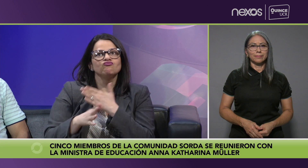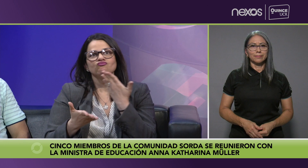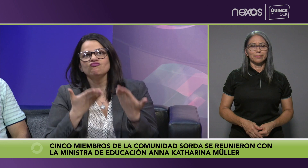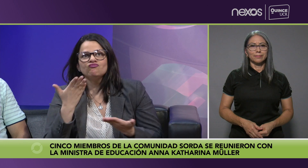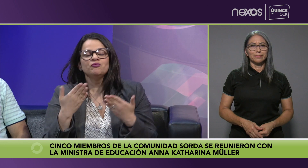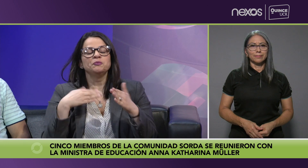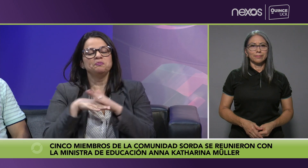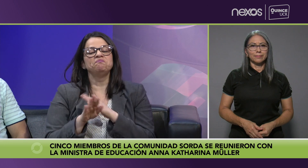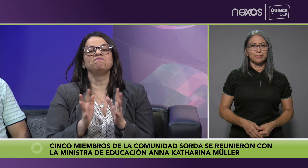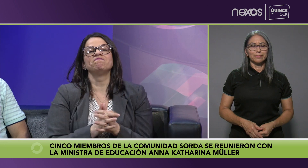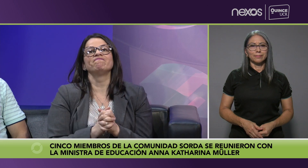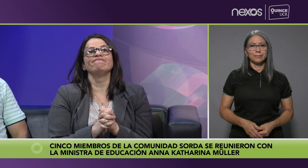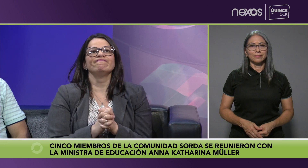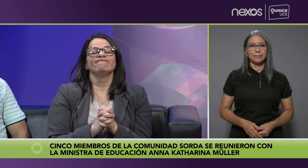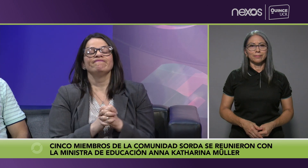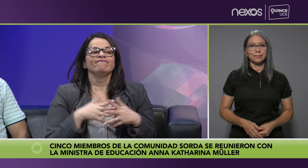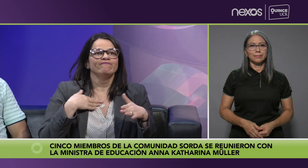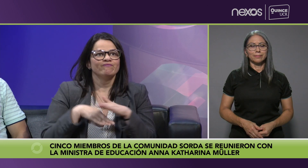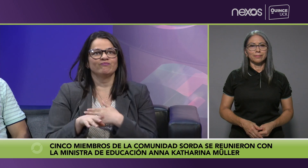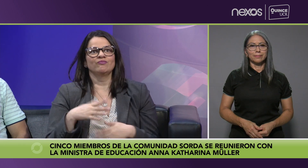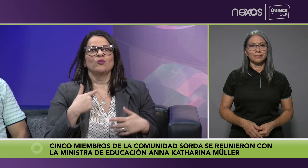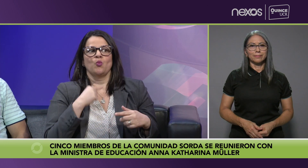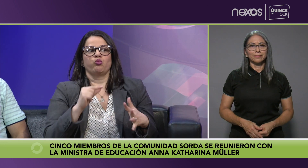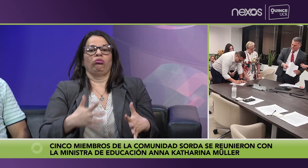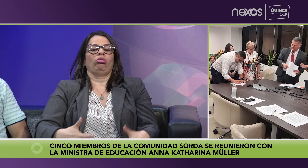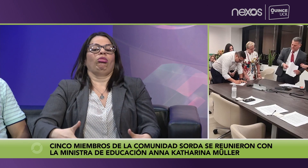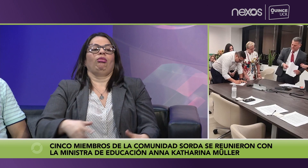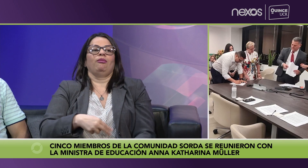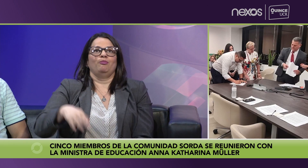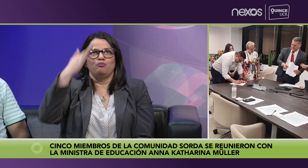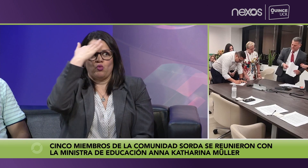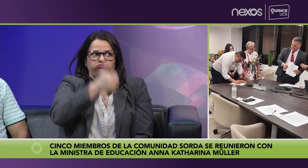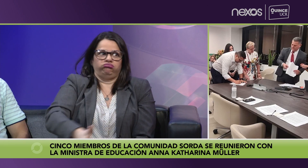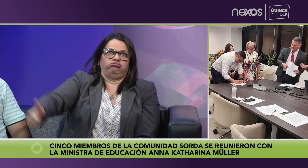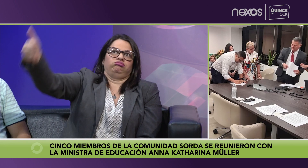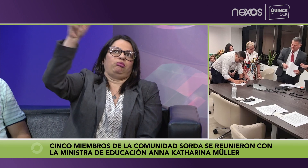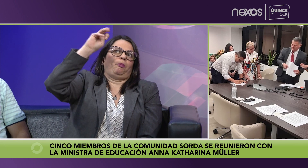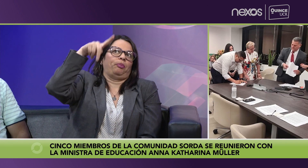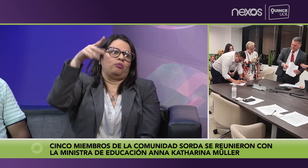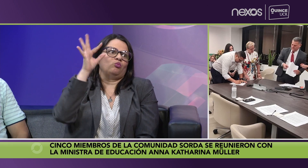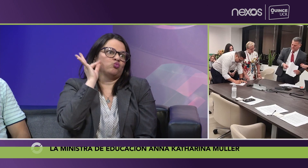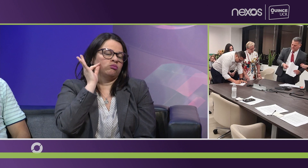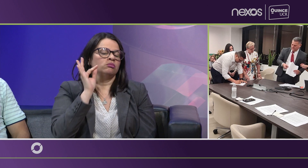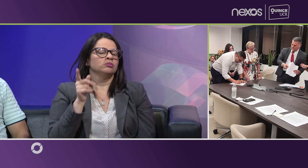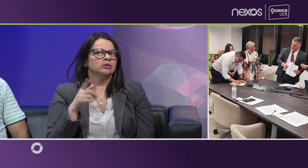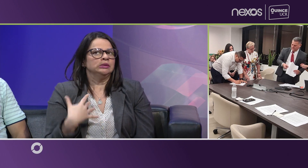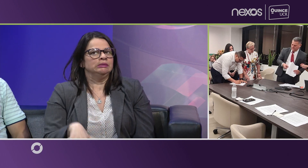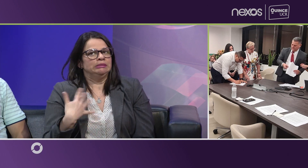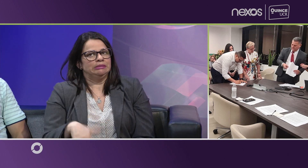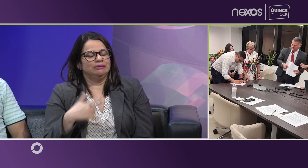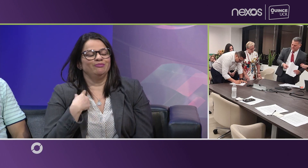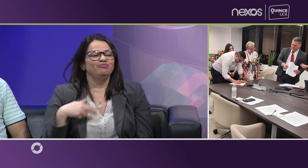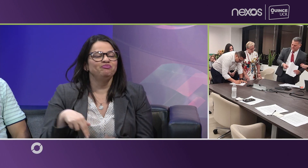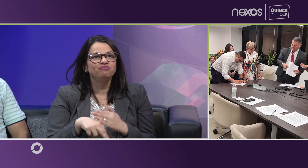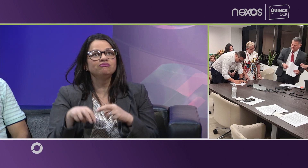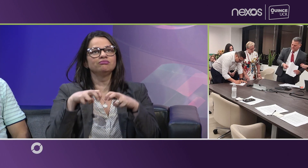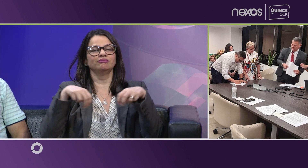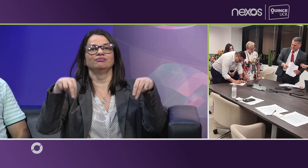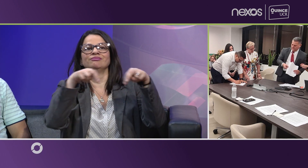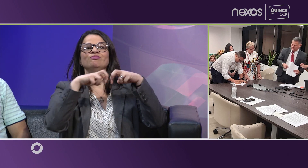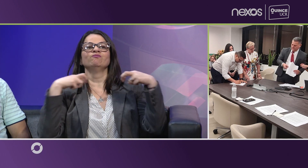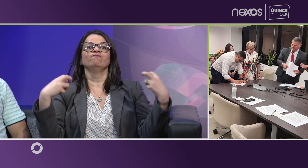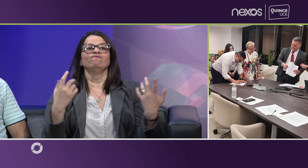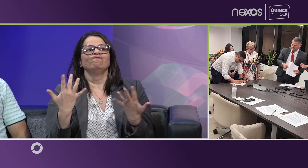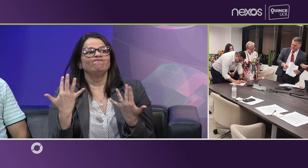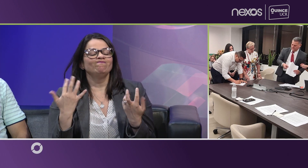representantes hacia el MEP y ya cuando ingresamos, yo realmente estaba muy nerviosa porque, bueno, es la ministra, es